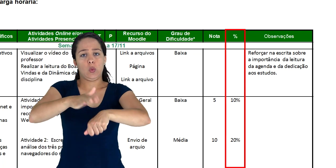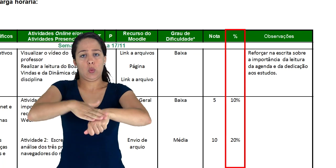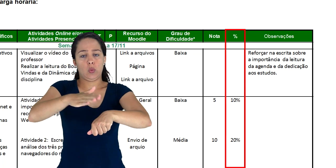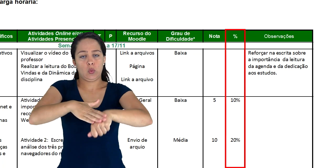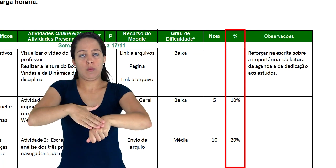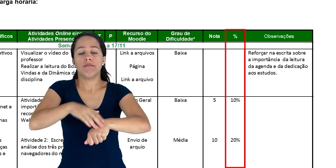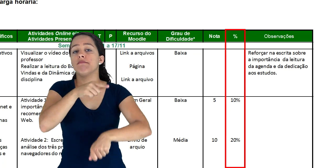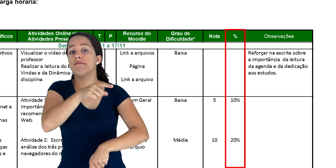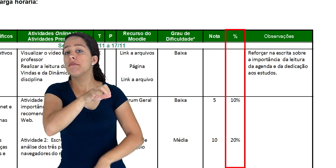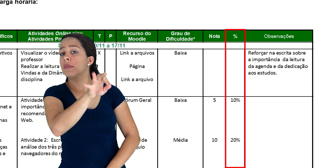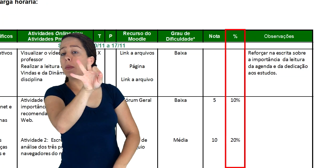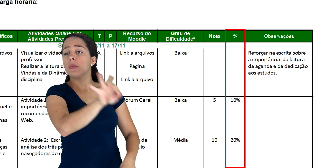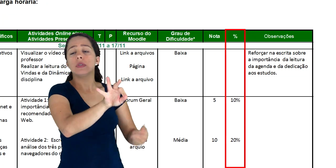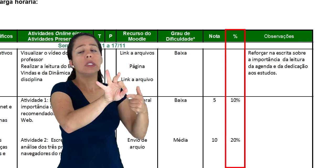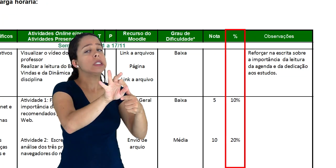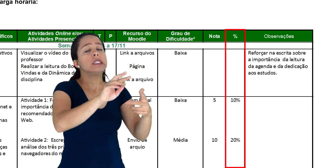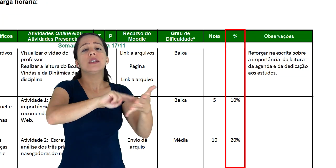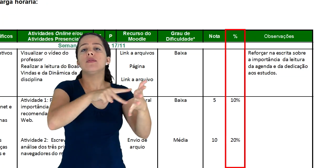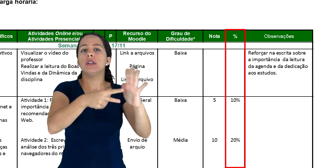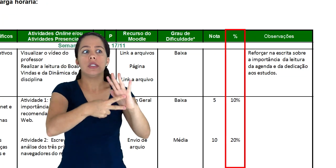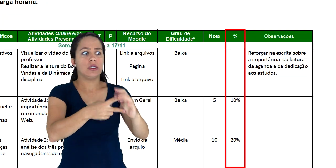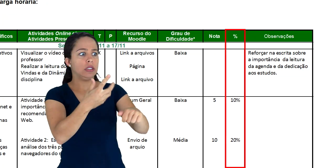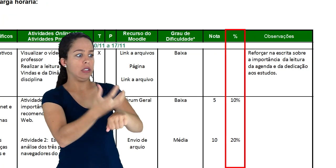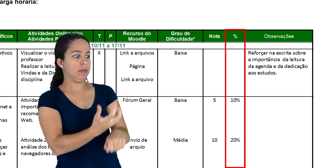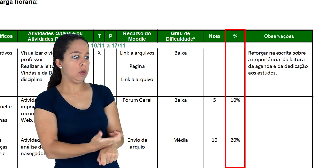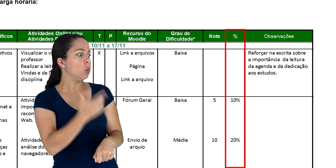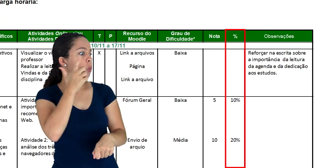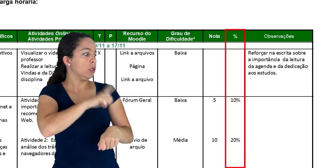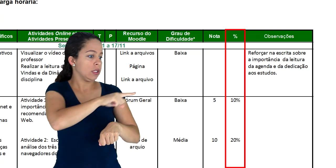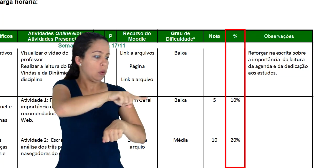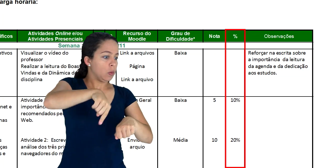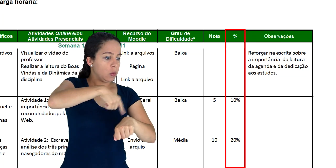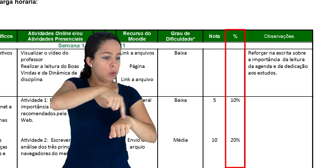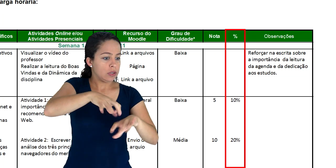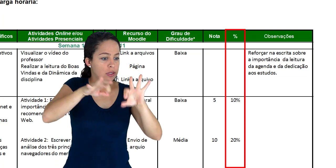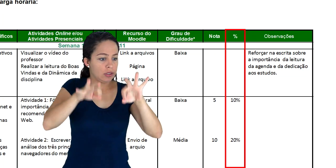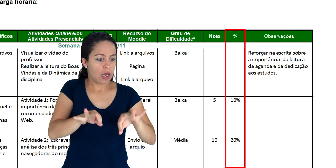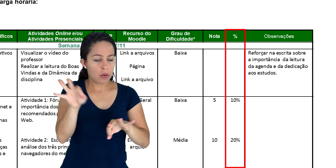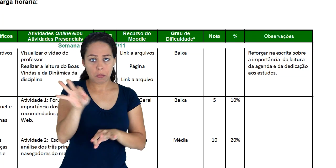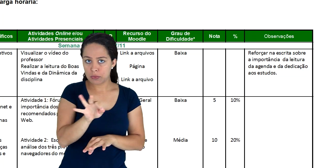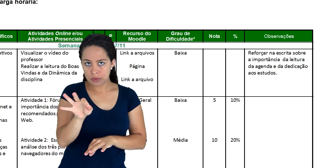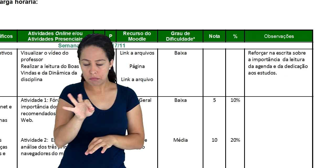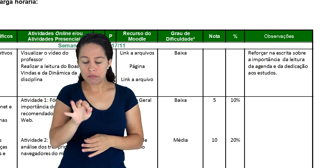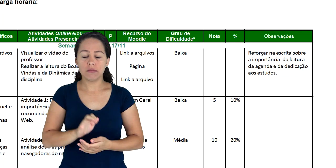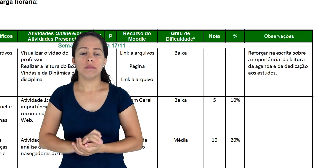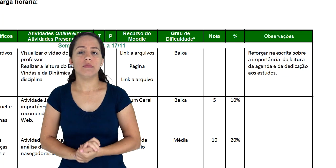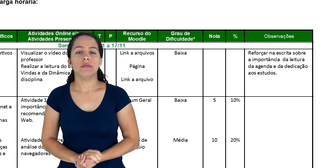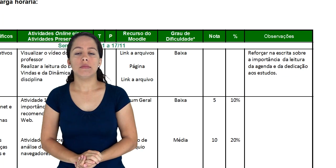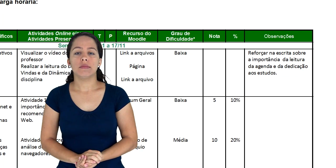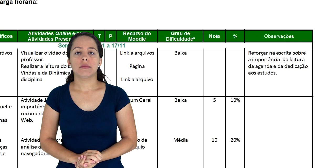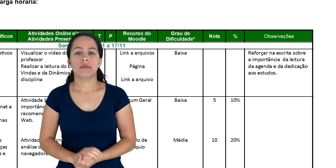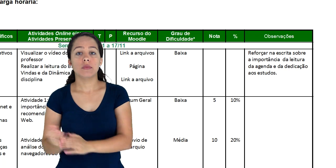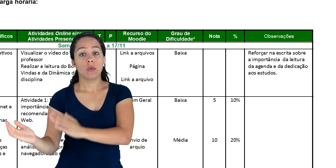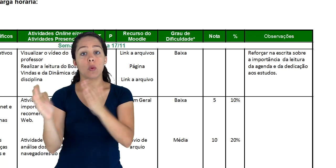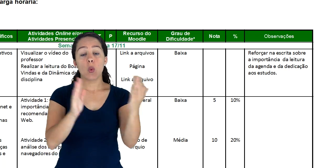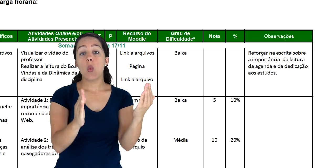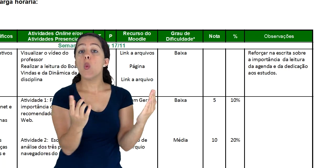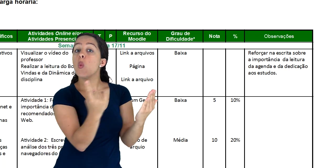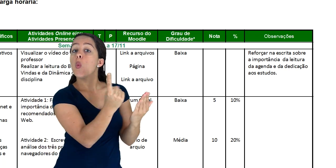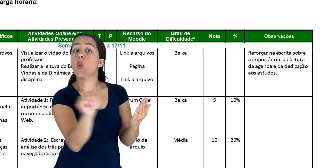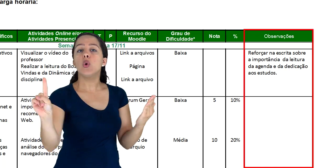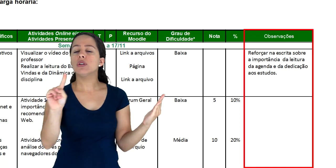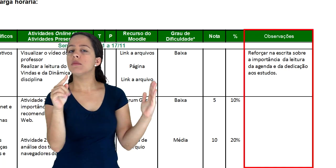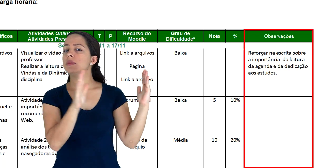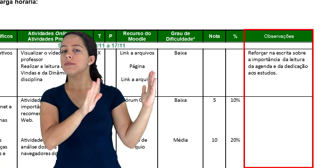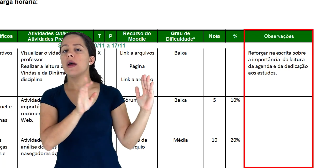conteúdo atingido dentro da carga horária da disciplina. Okay? E a última coluna,